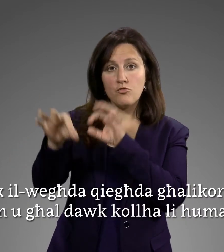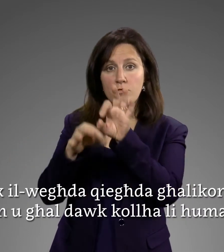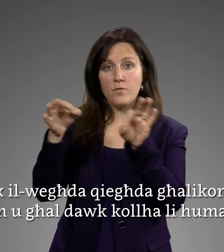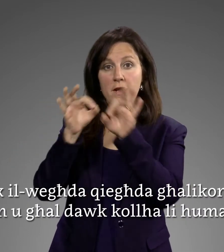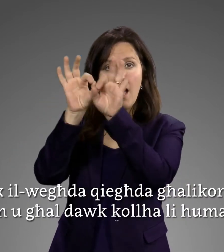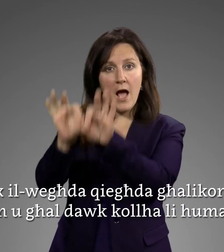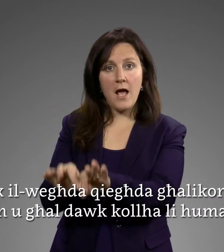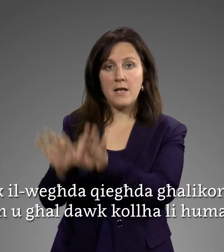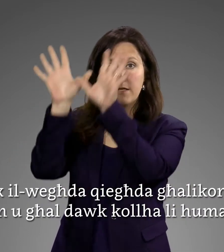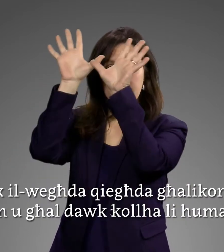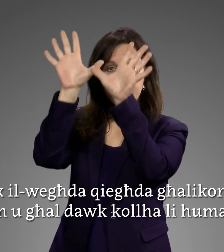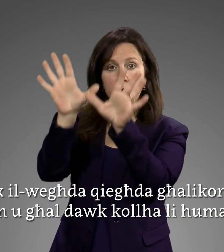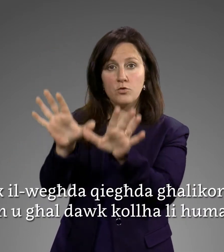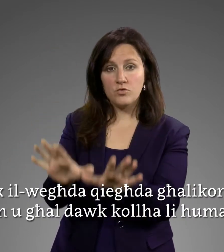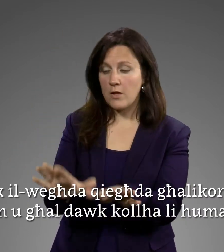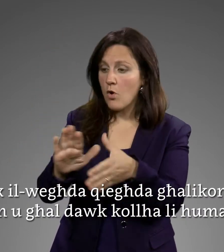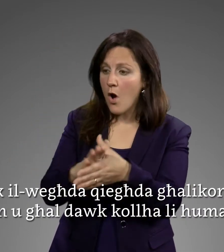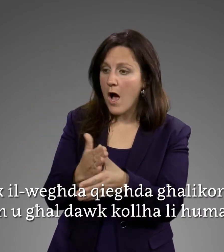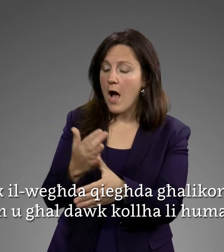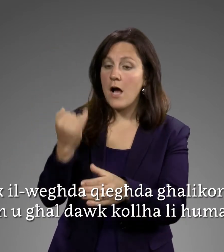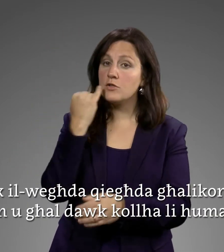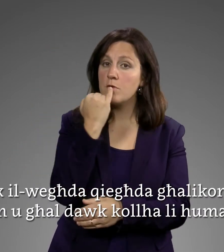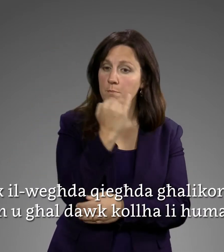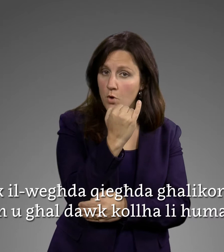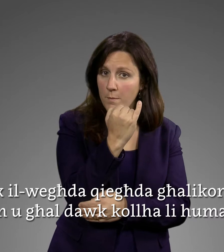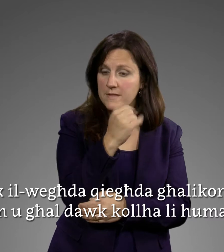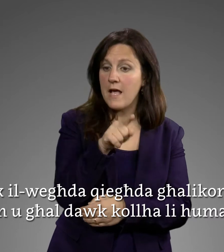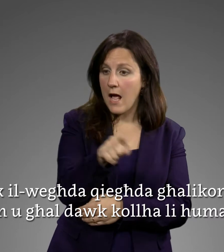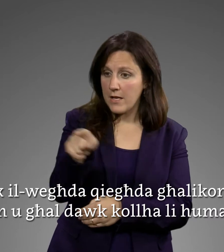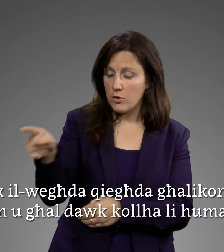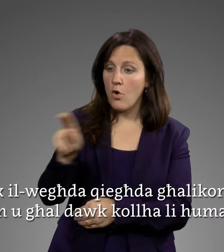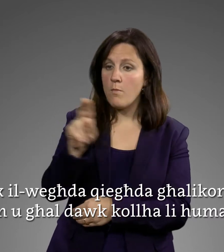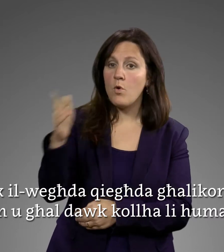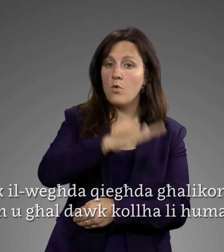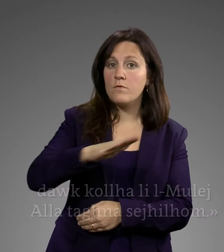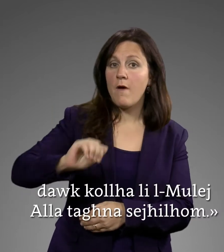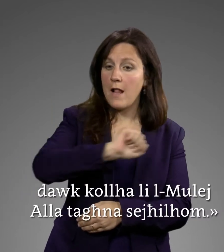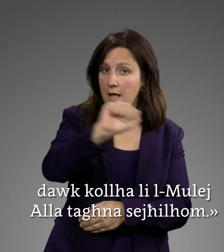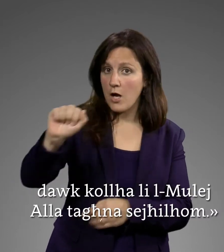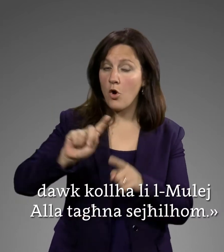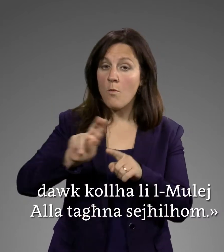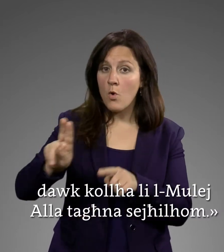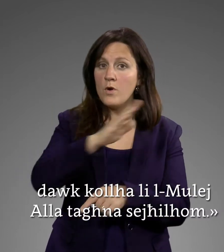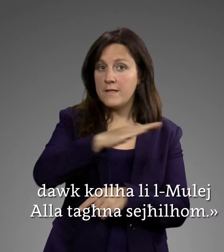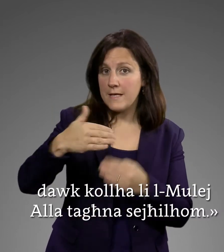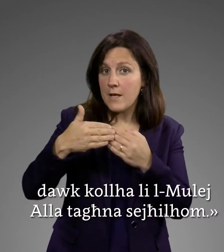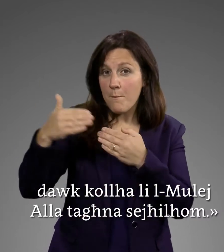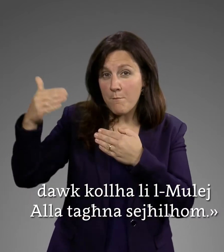Għax il-weda qiegħda għalikom u għal ulietkom u għal dawk kollha li huma fil-bogħod, dawk kollha li l-mulej Alla